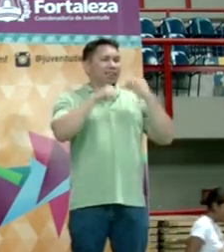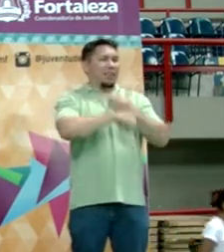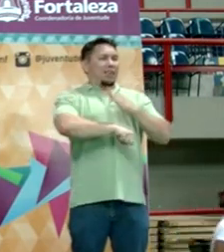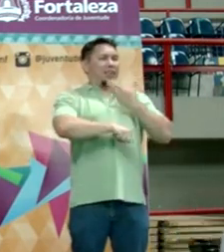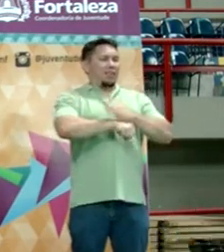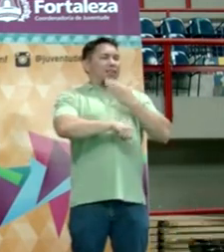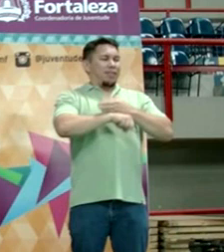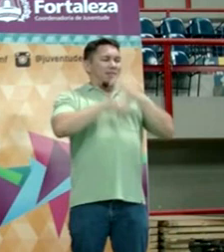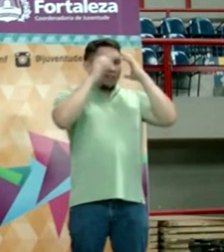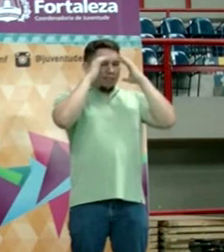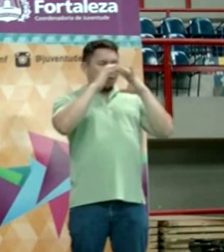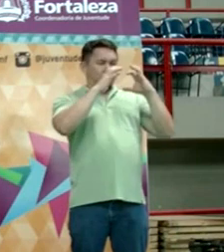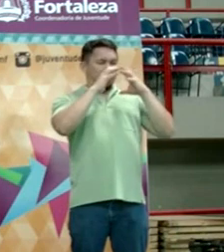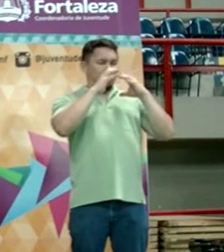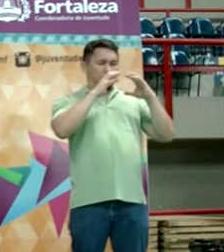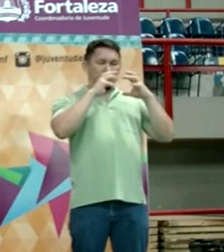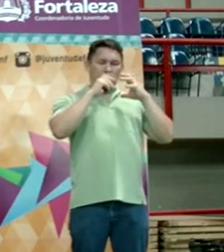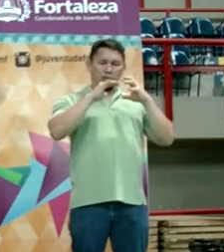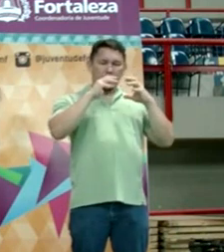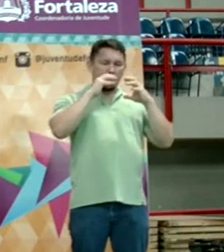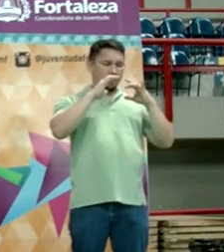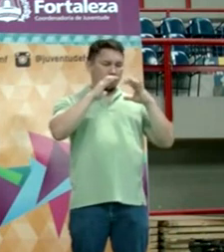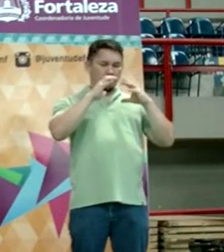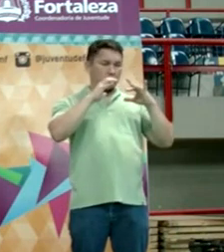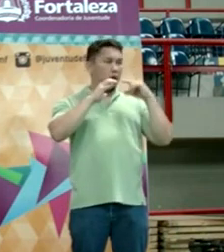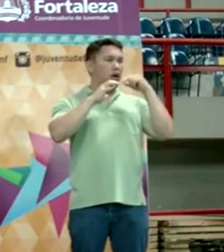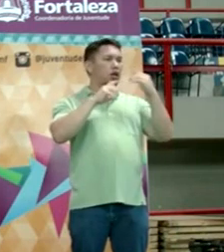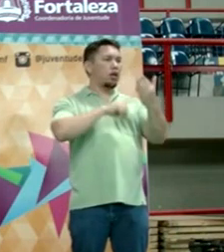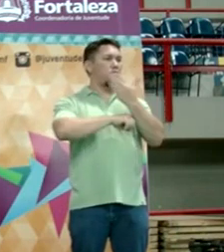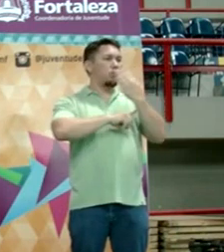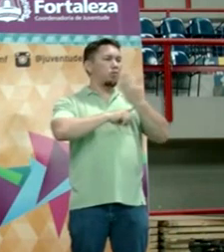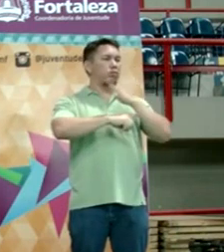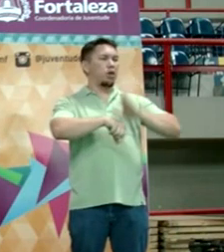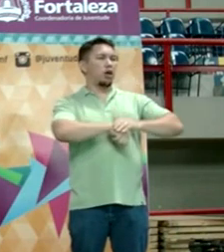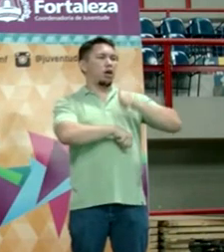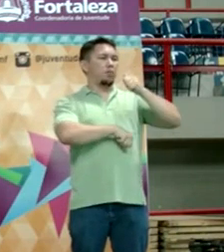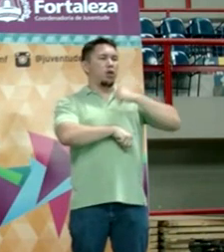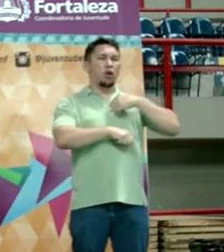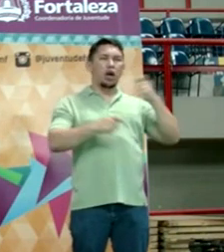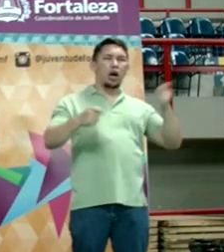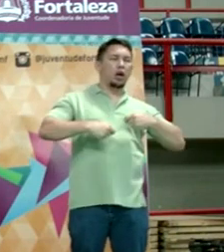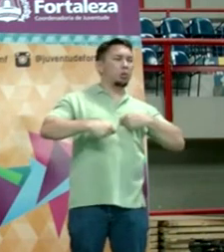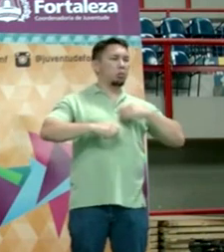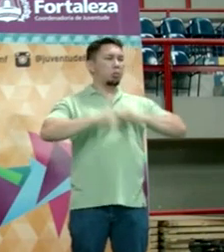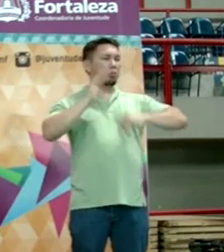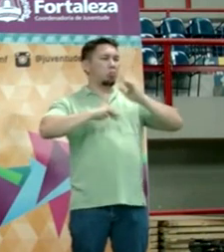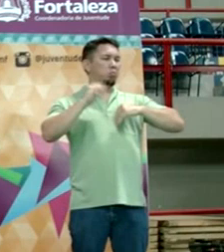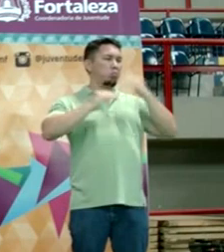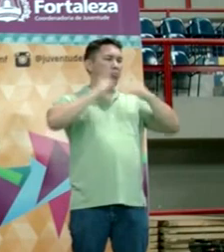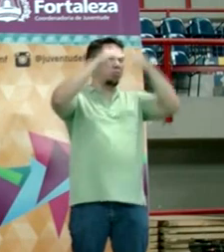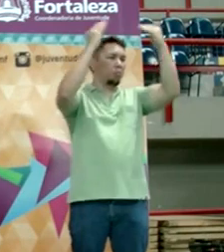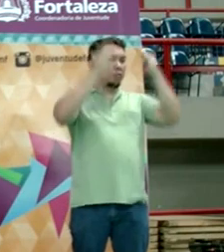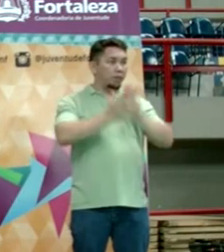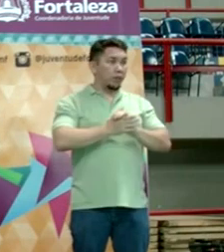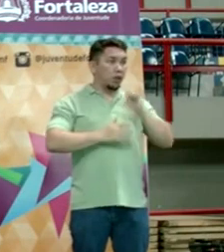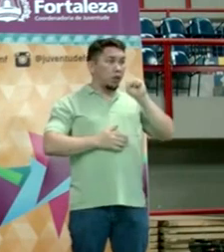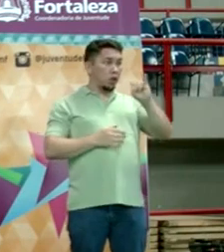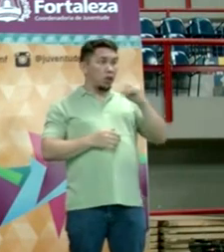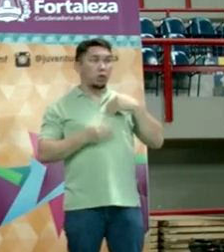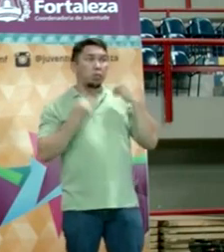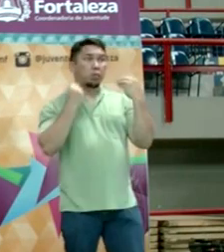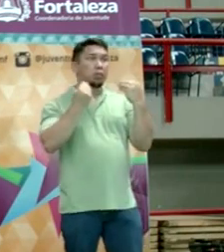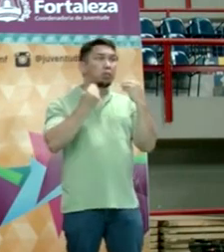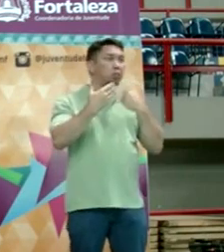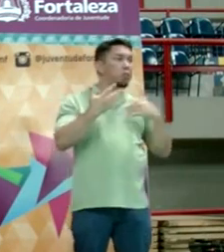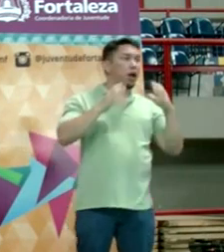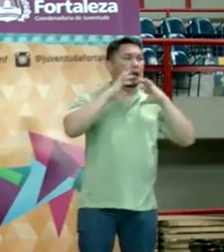exercita o nosso cérebro e nos habilita a usar melhor essa nossa capacidade. Então, se a gente às vezes não aprender para que